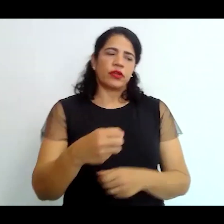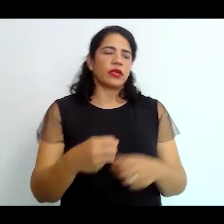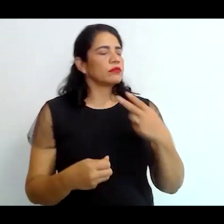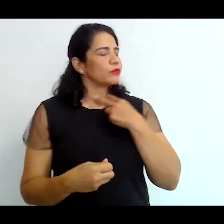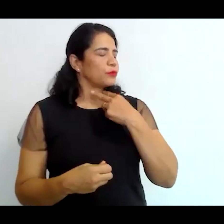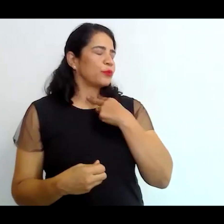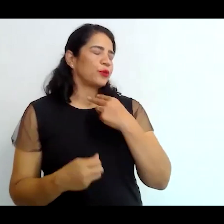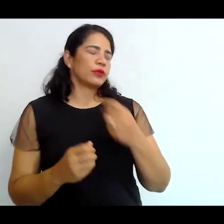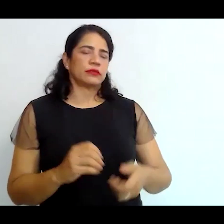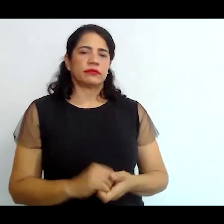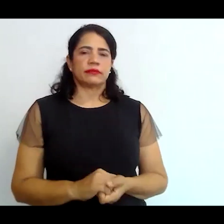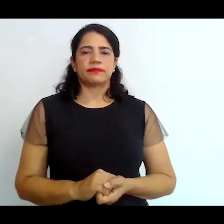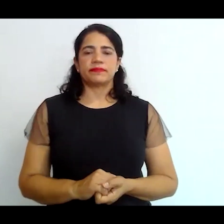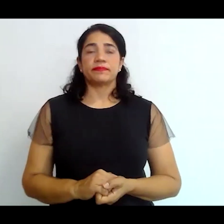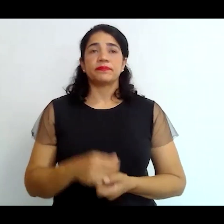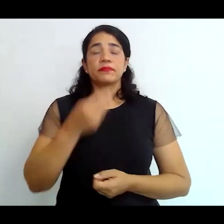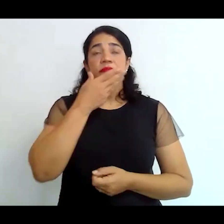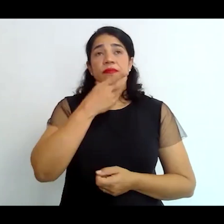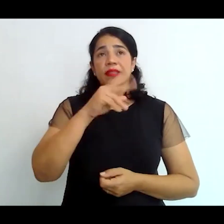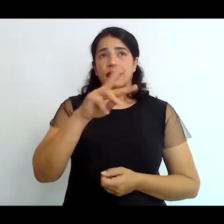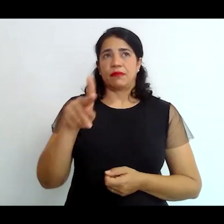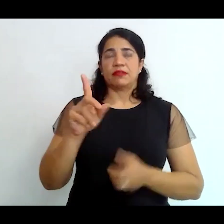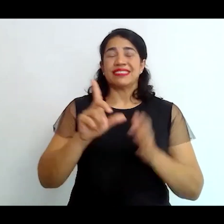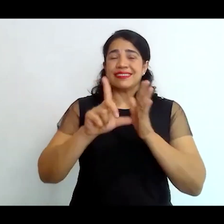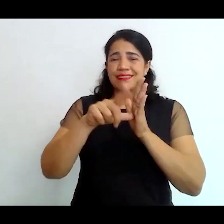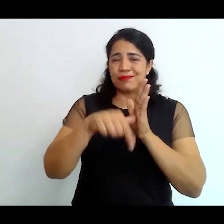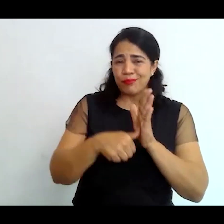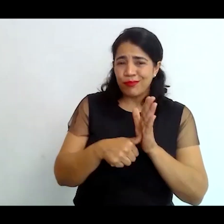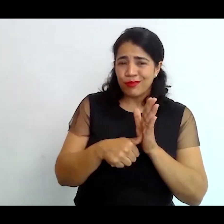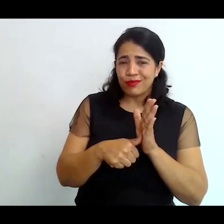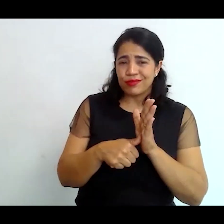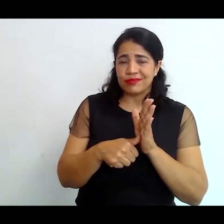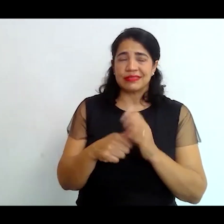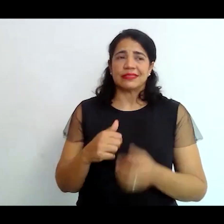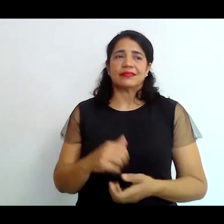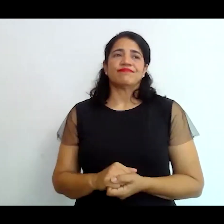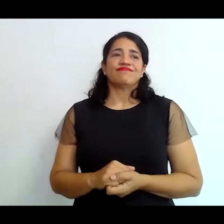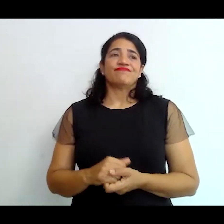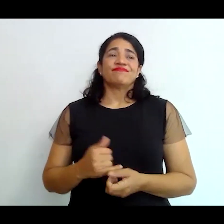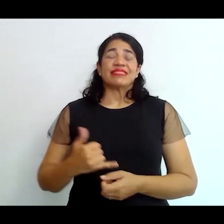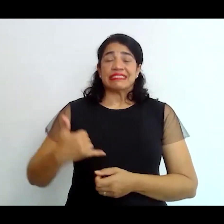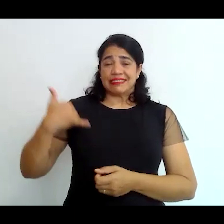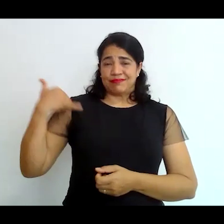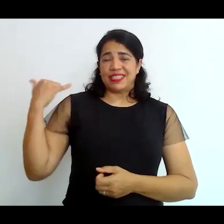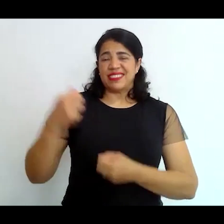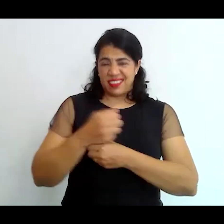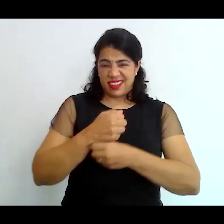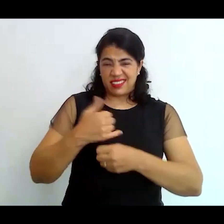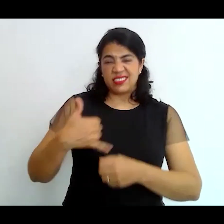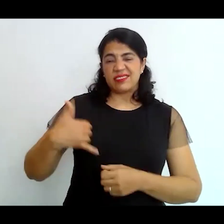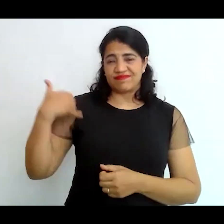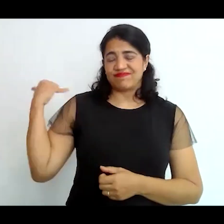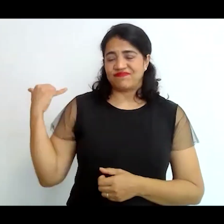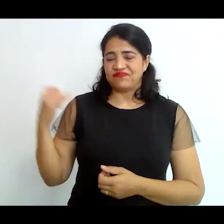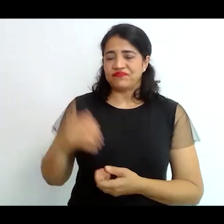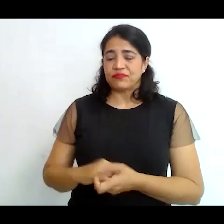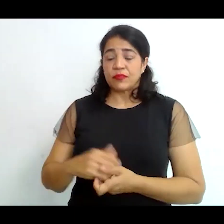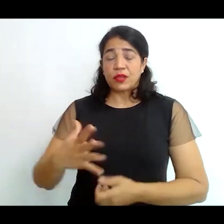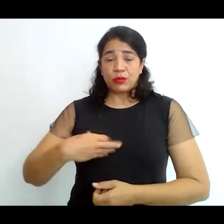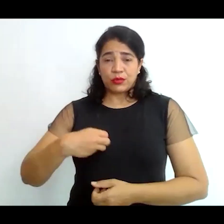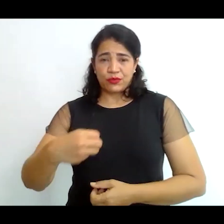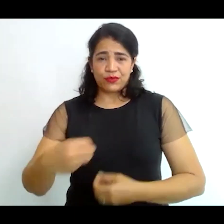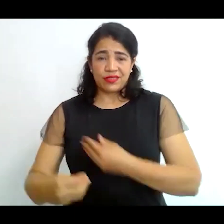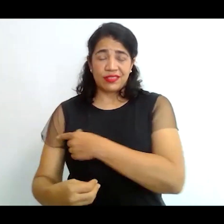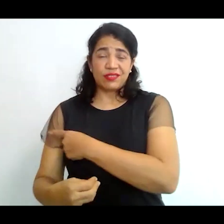Irmãos, depois de uma certa idade, os filhos vão crescendo. Você pode perceber que os